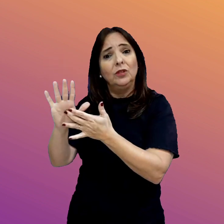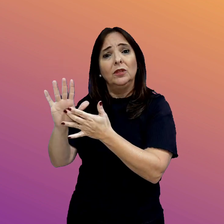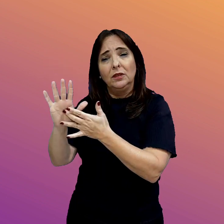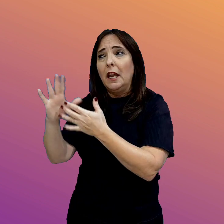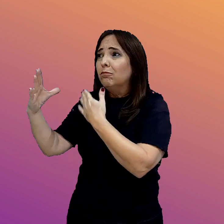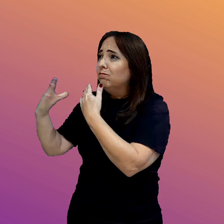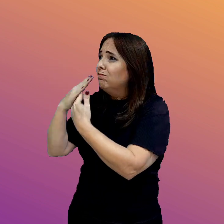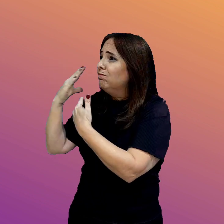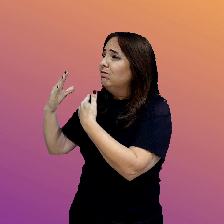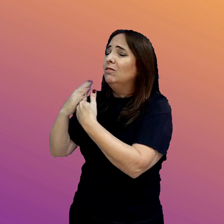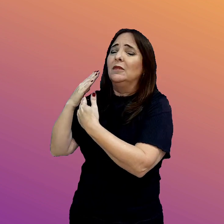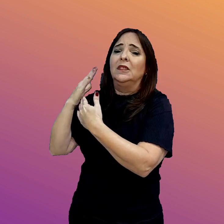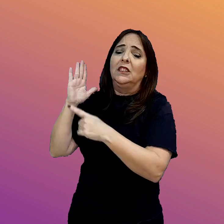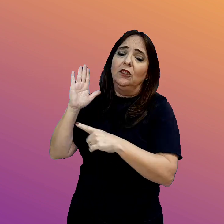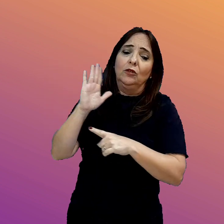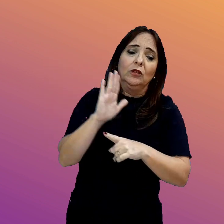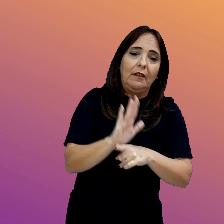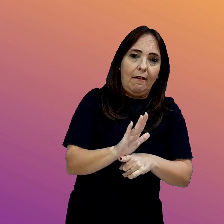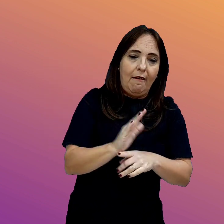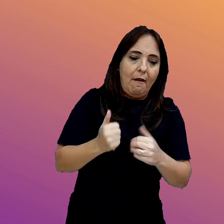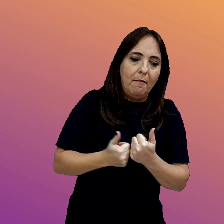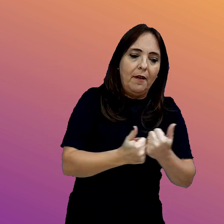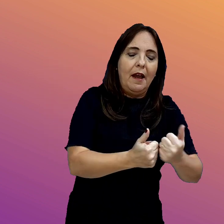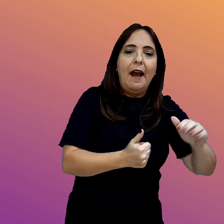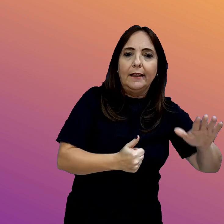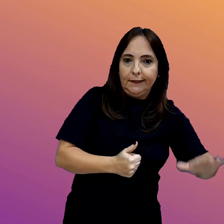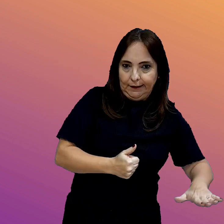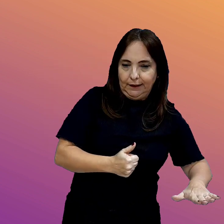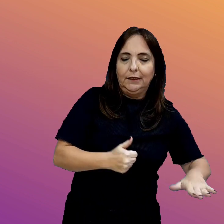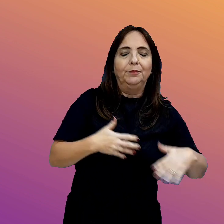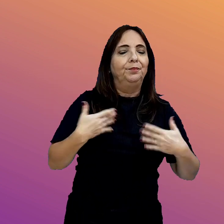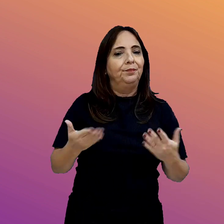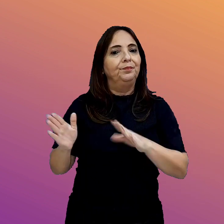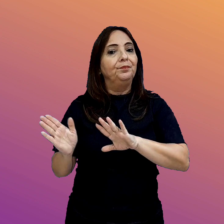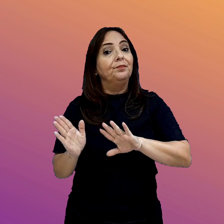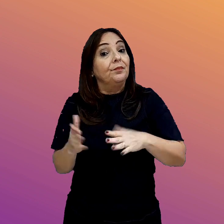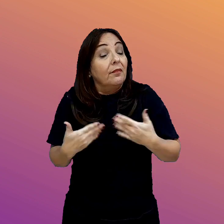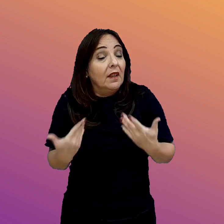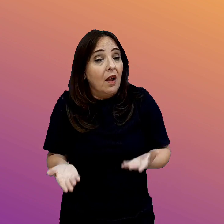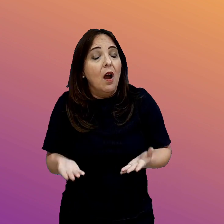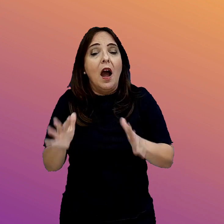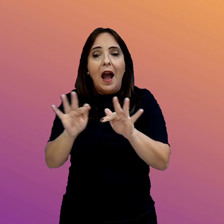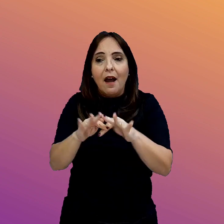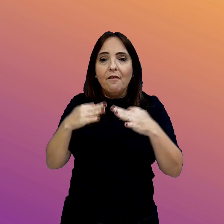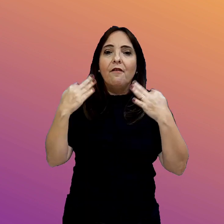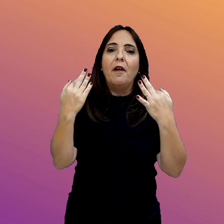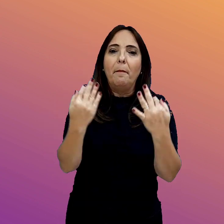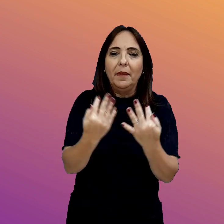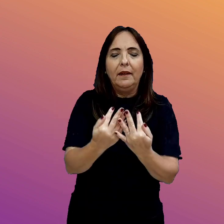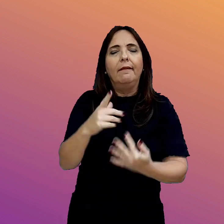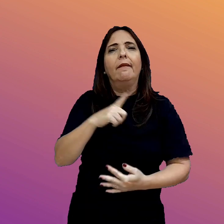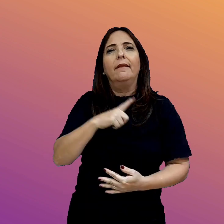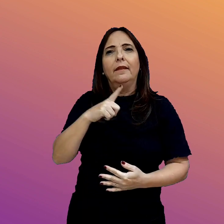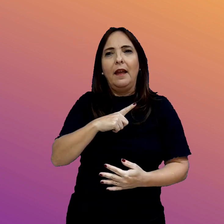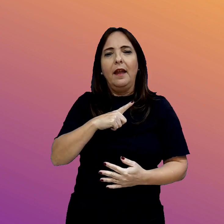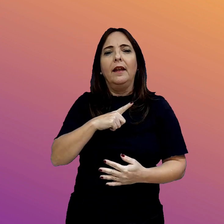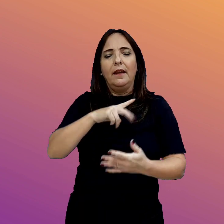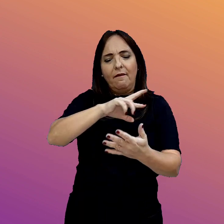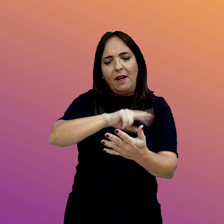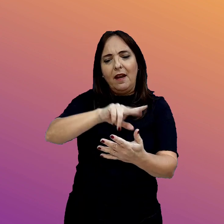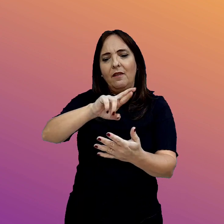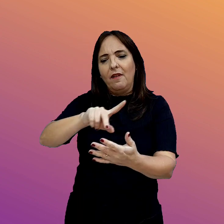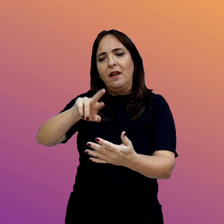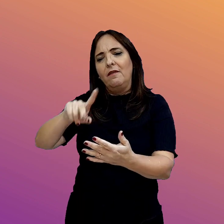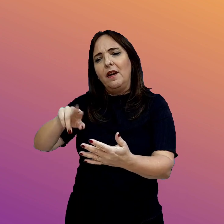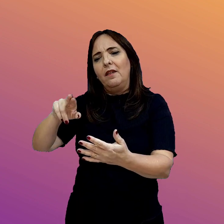a passar por essas tempestades? Então, as famílias, elas têm várias configurações, né? Aquela